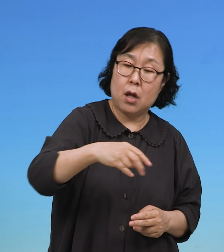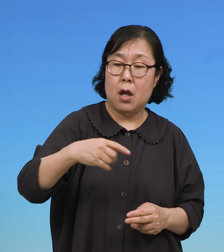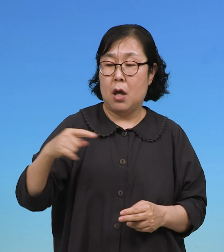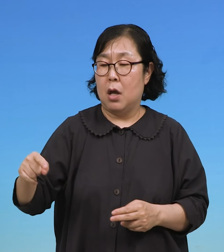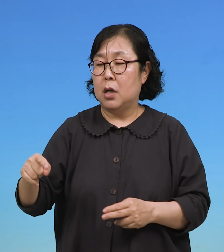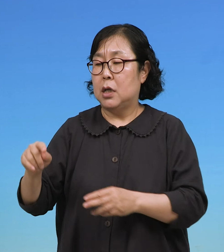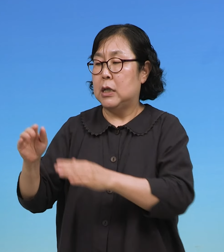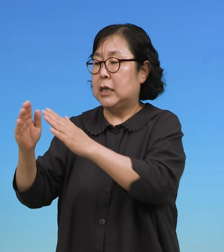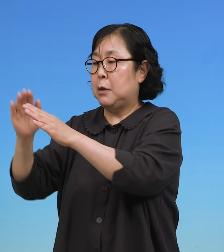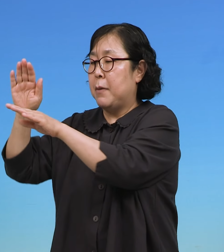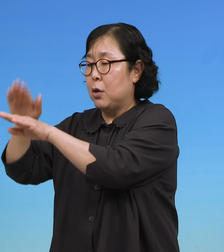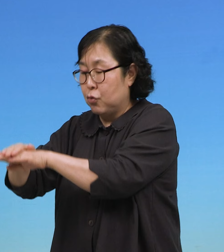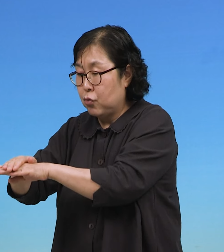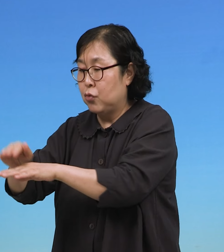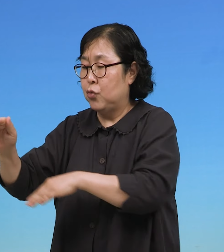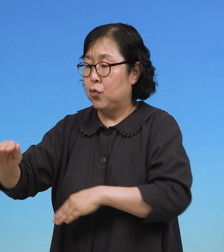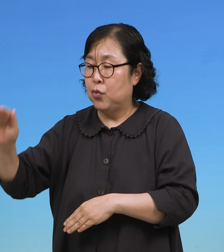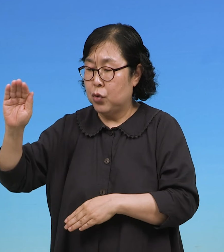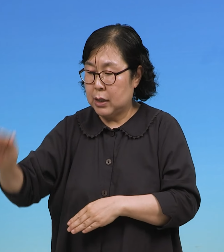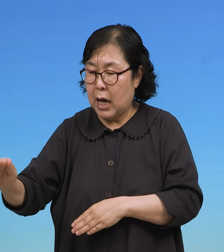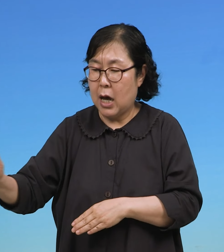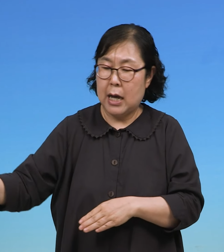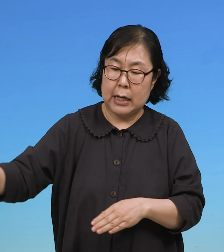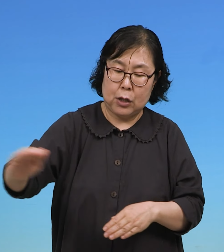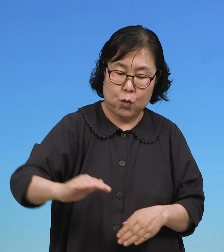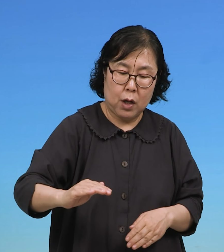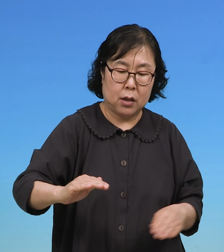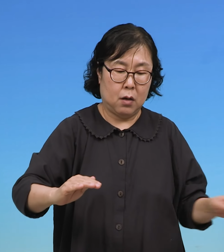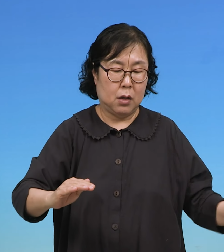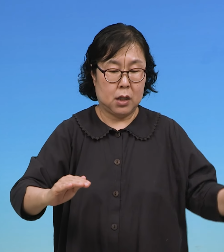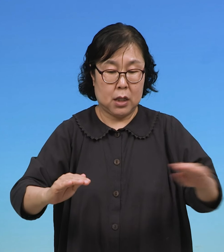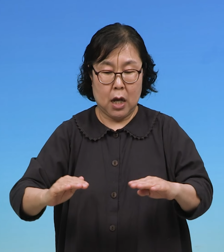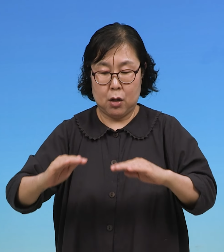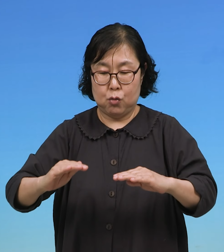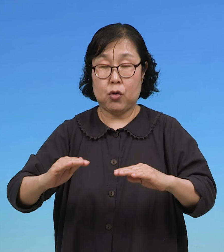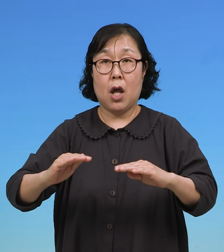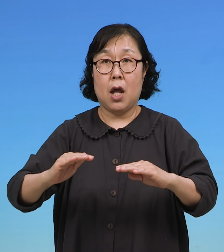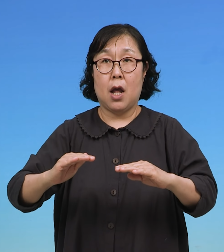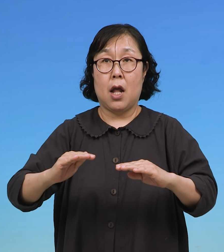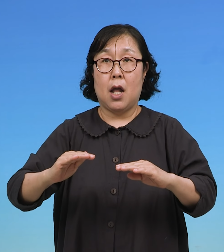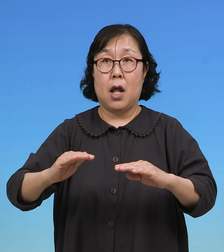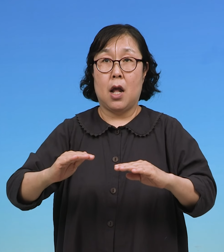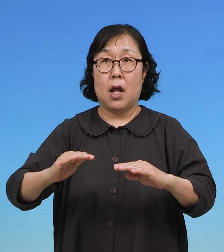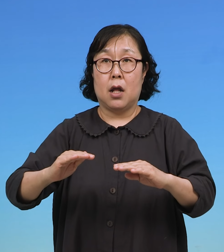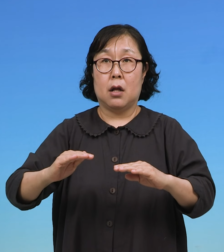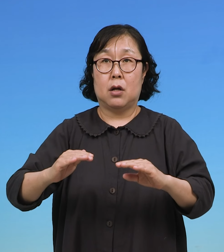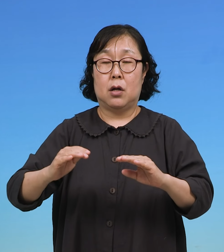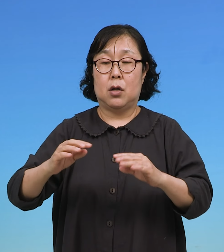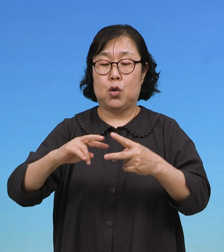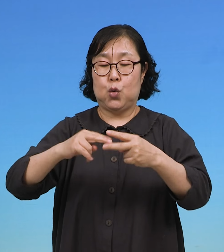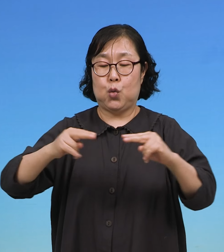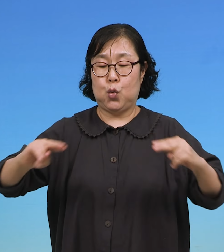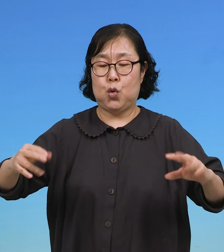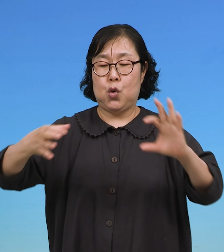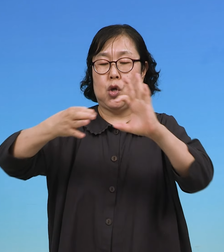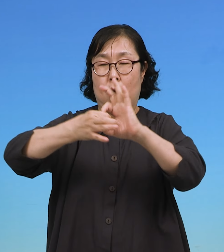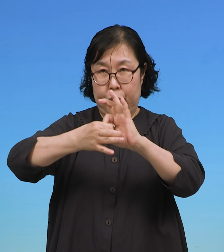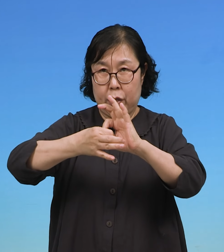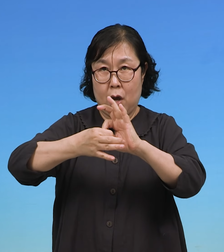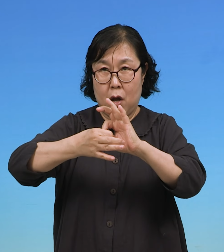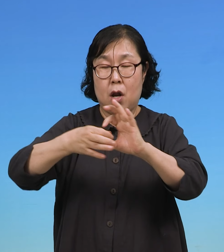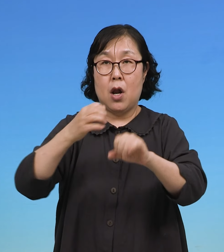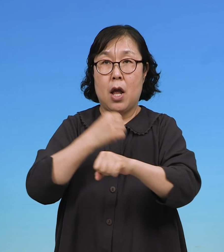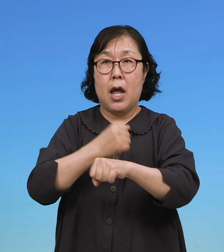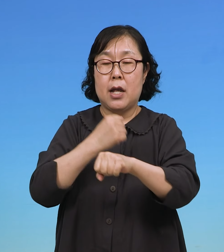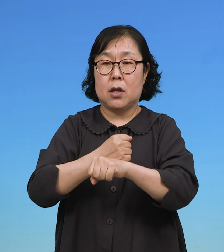차를 끌고 와가지고 제 차에 갖다 대더니 2개를 연결시켜줘서 시동을 걸어줬는데 제 기억으로 이분이 그